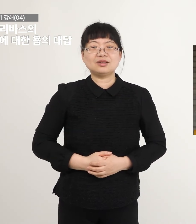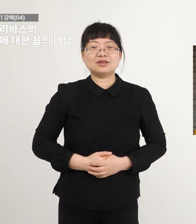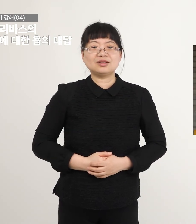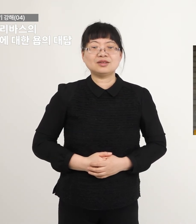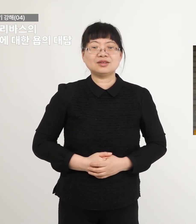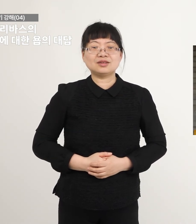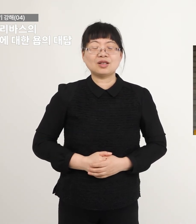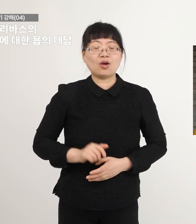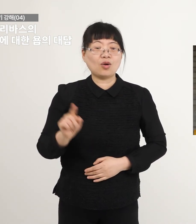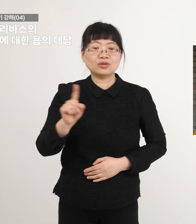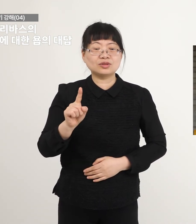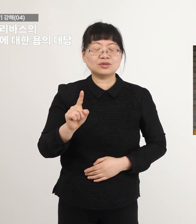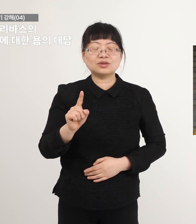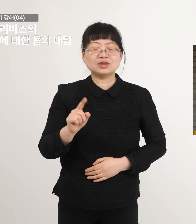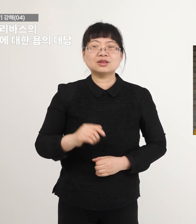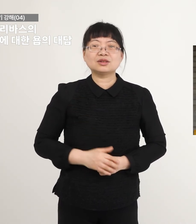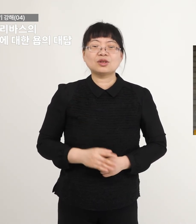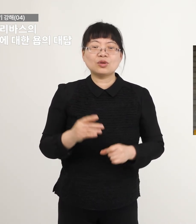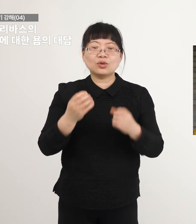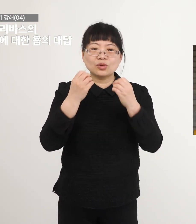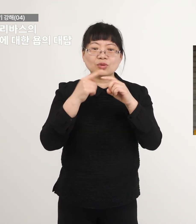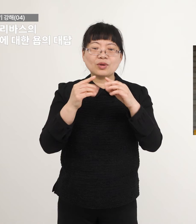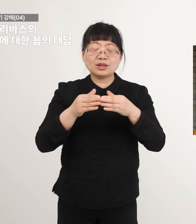어느 개척교회 목사님이